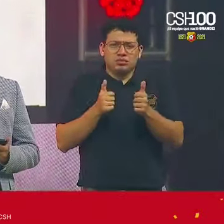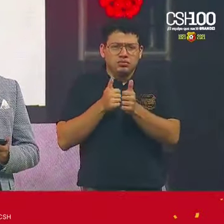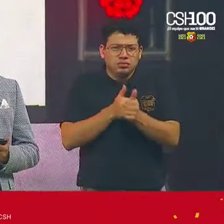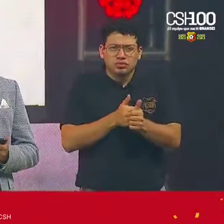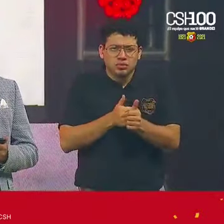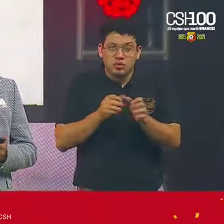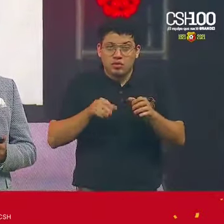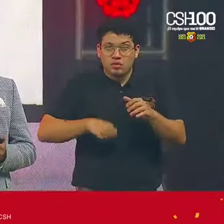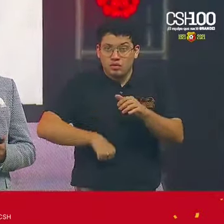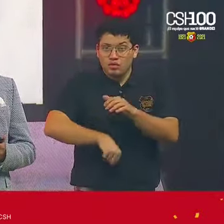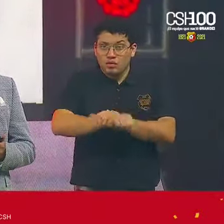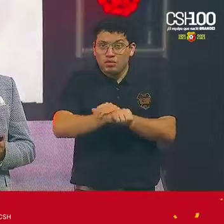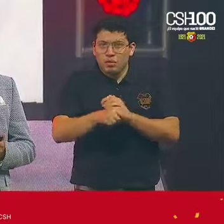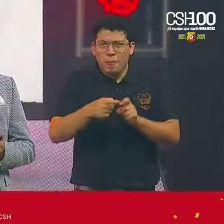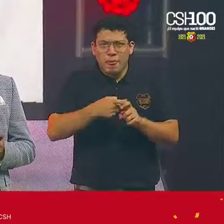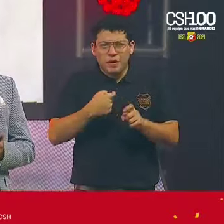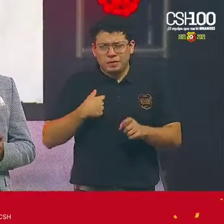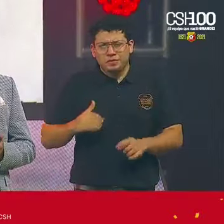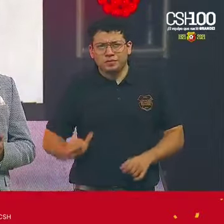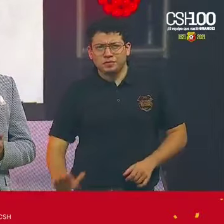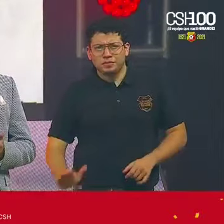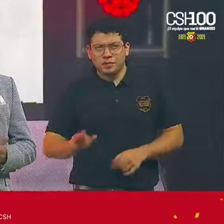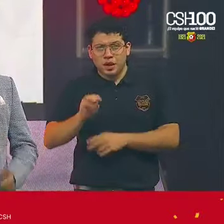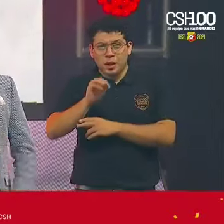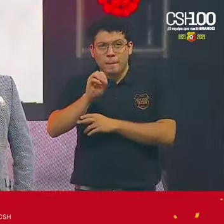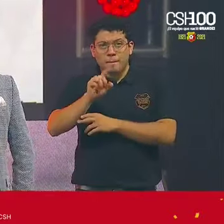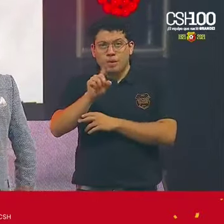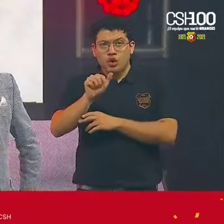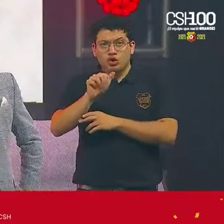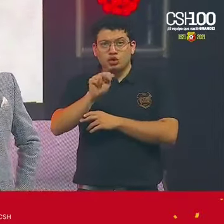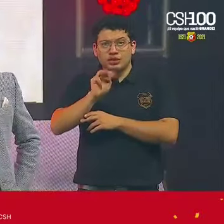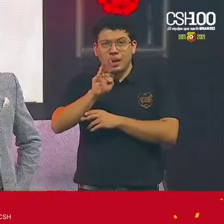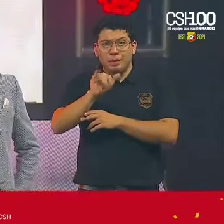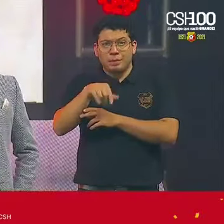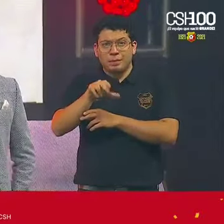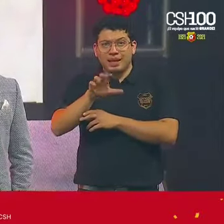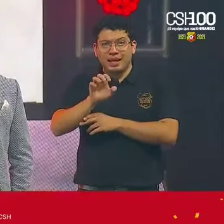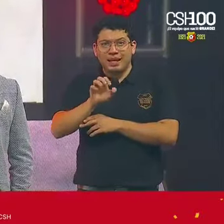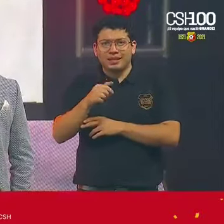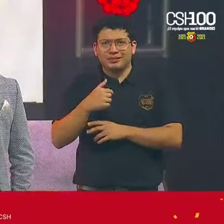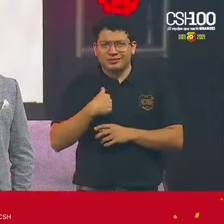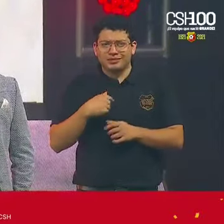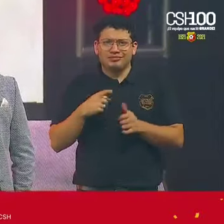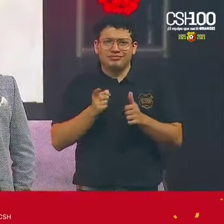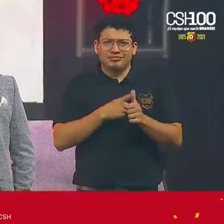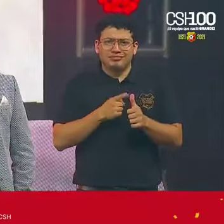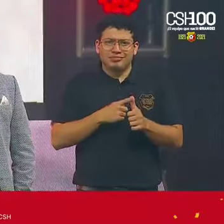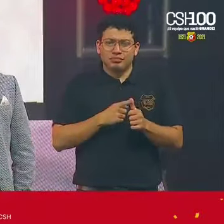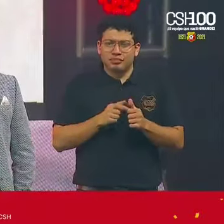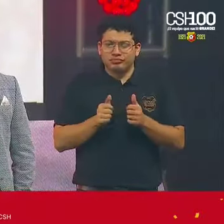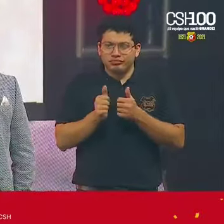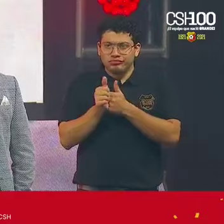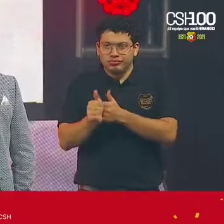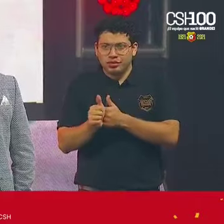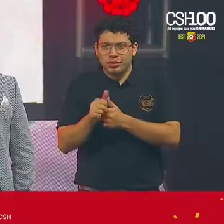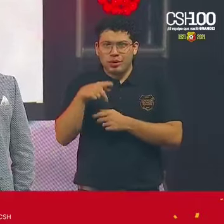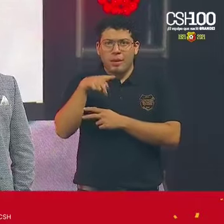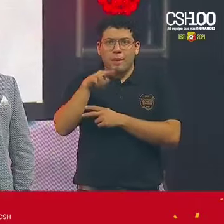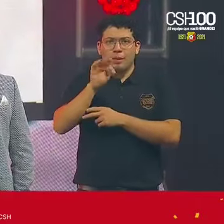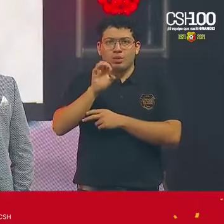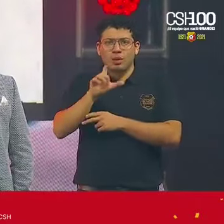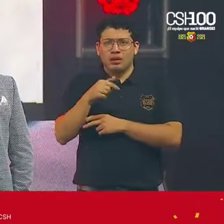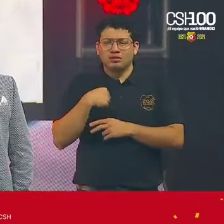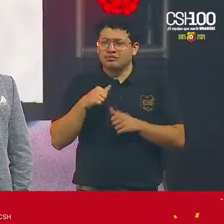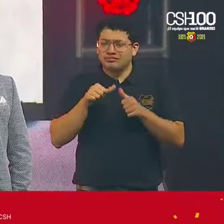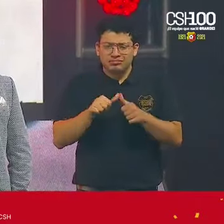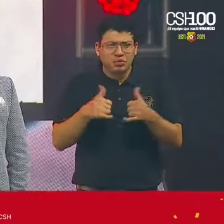fútbol. En mi infancia en Mozambique, en algún momento fui colonia portuguesa. Lo jugué como muchos